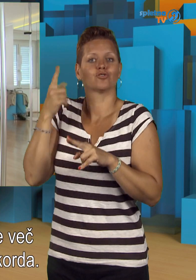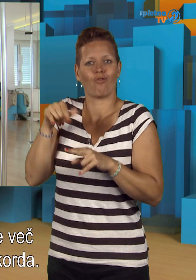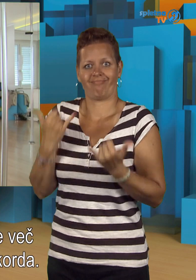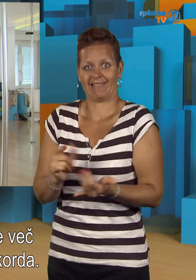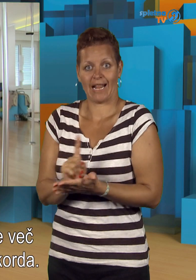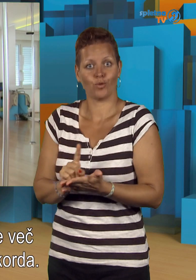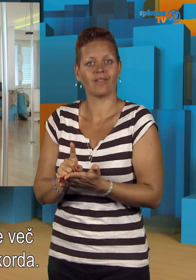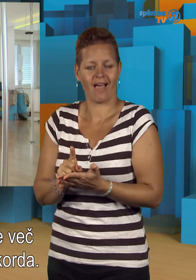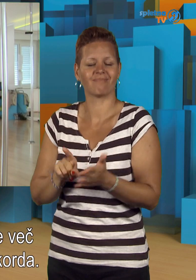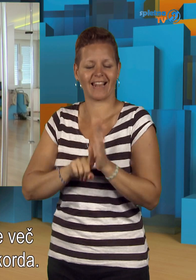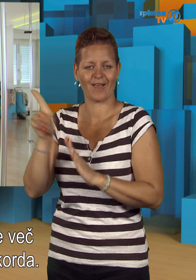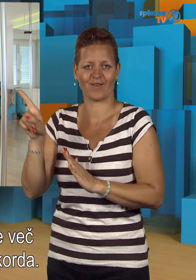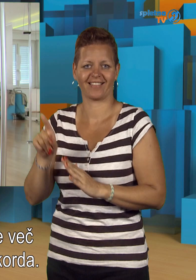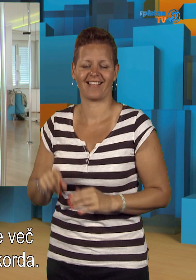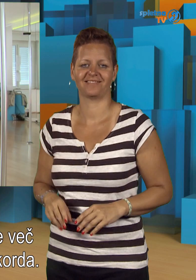rekorda.